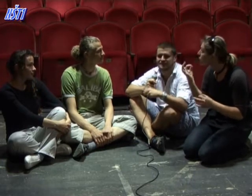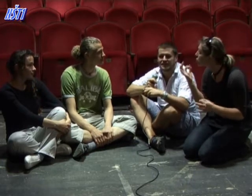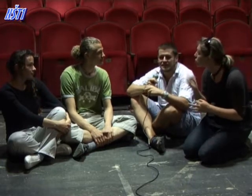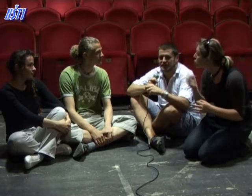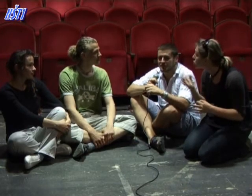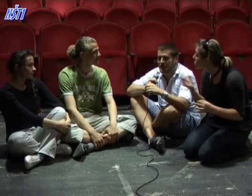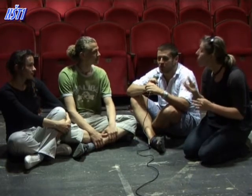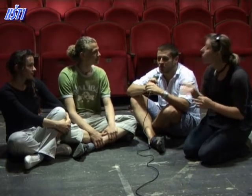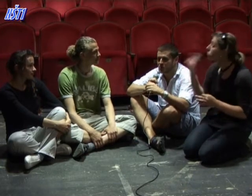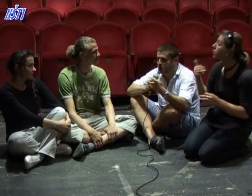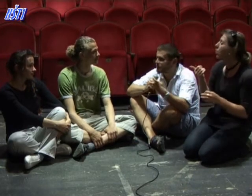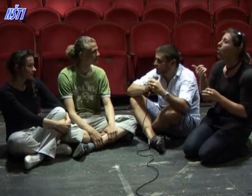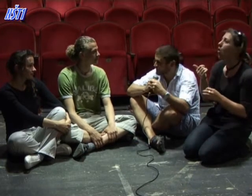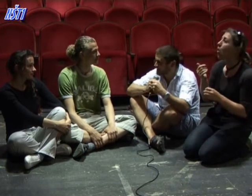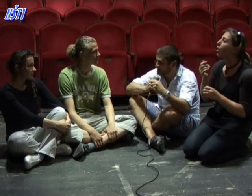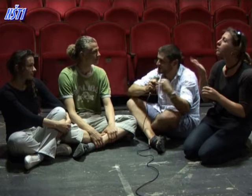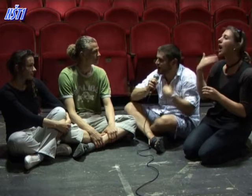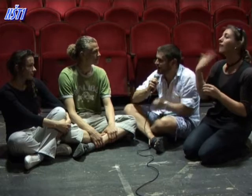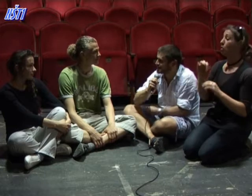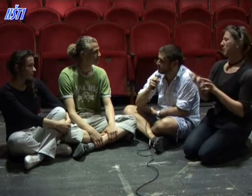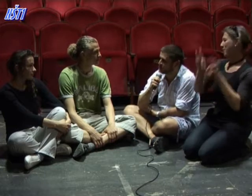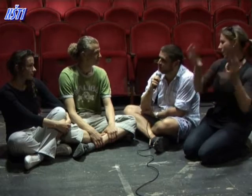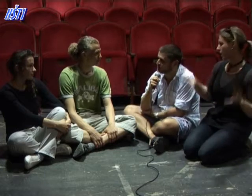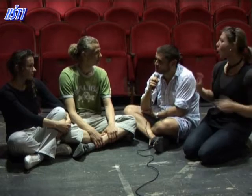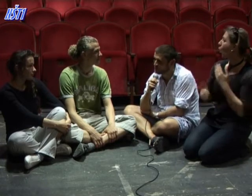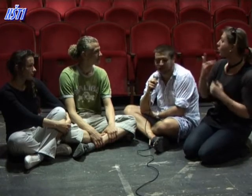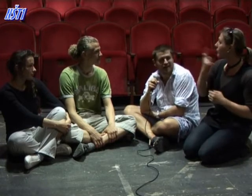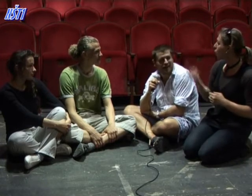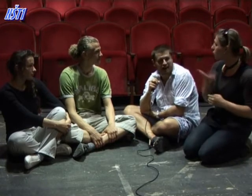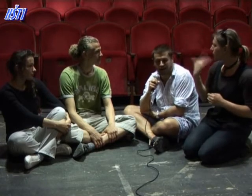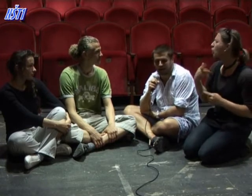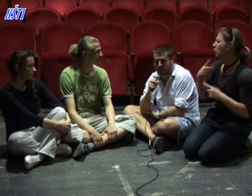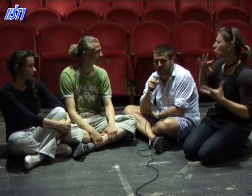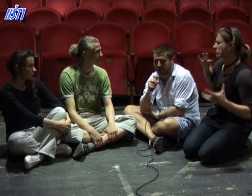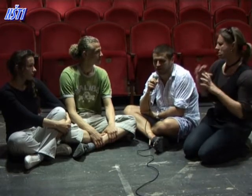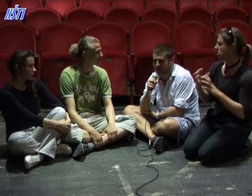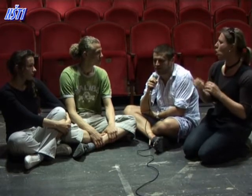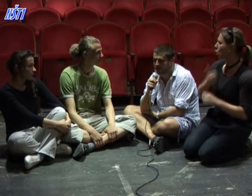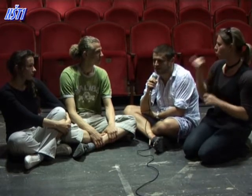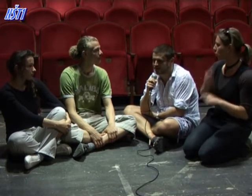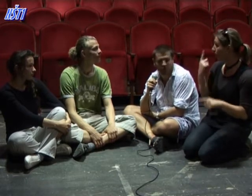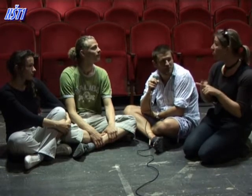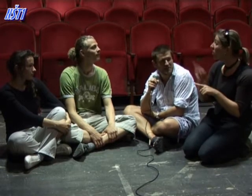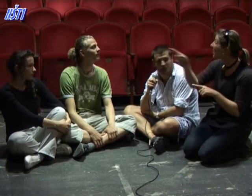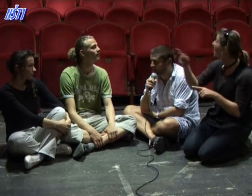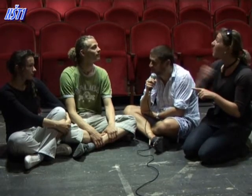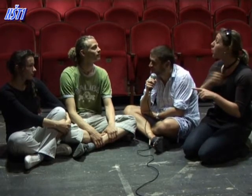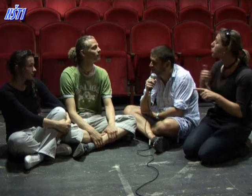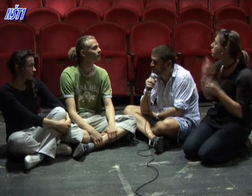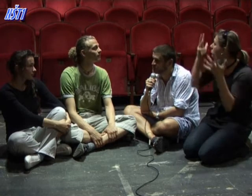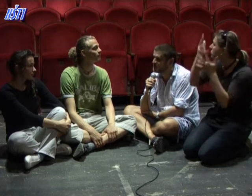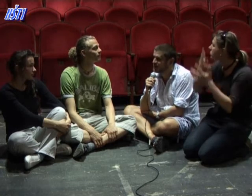původně mělo skoro 2 hodiny. Teď má asi hodinu a půl. A oni nám říkali, že za celou